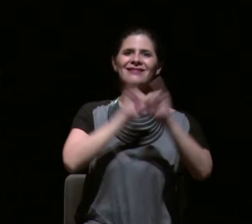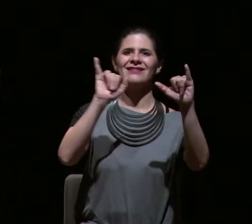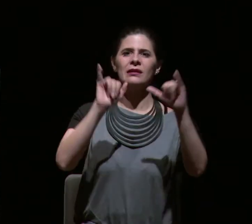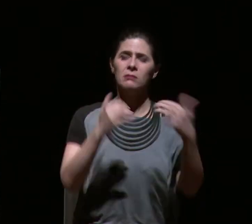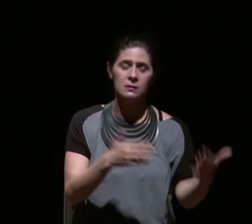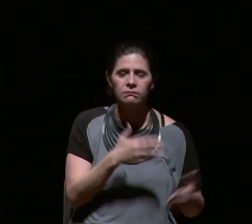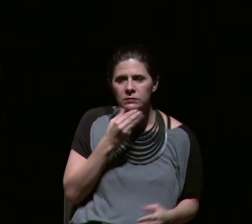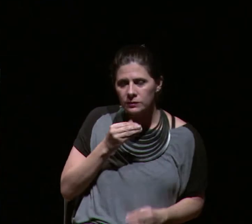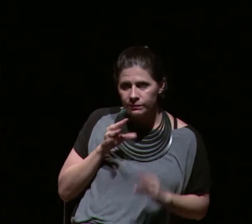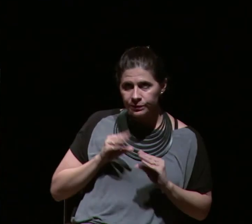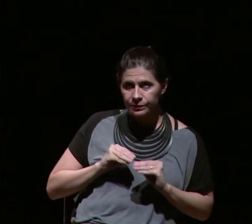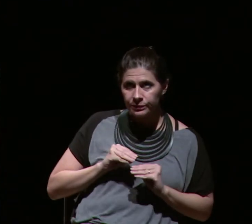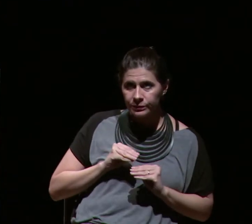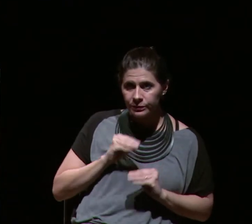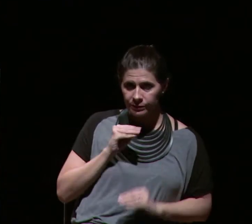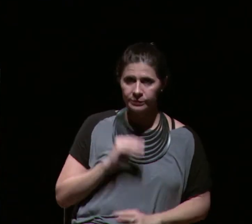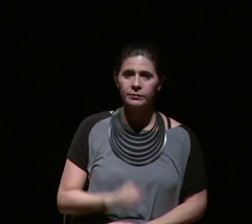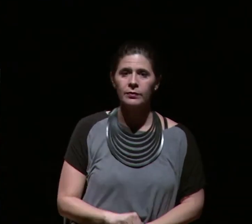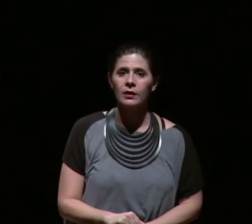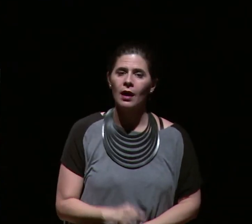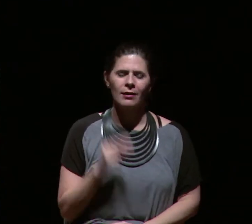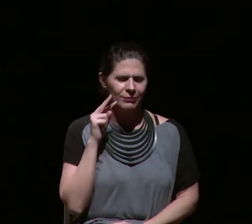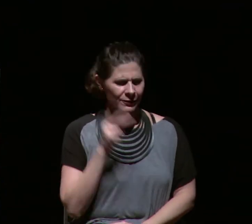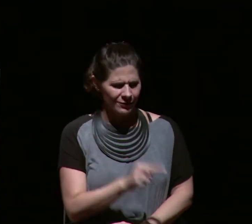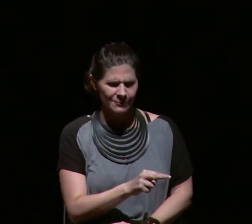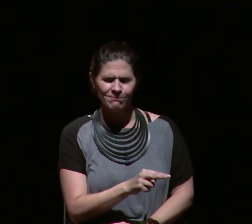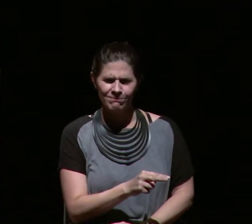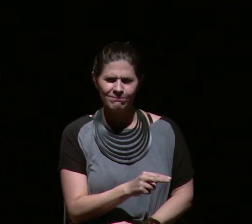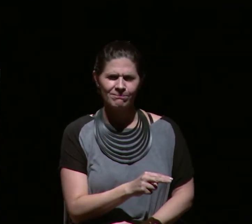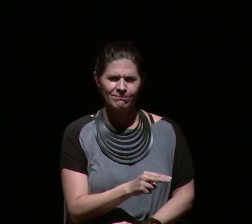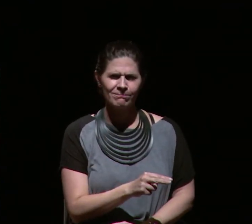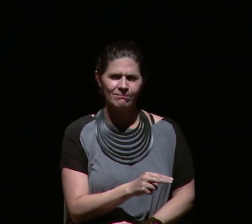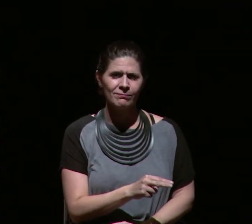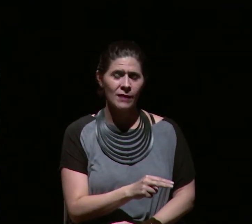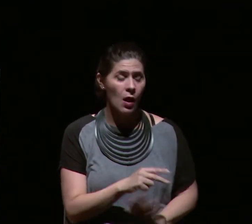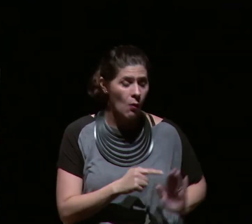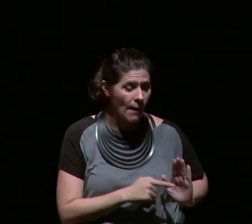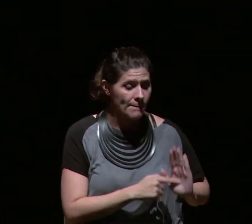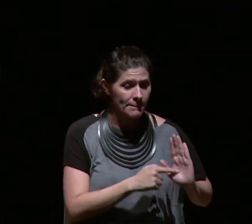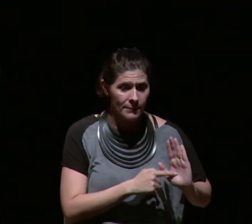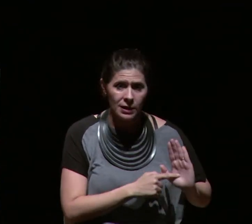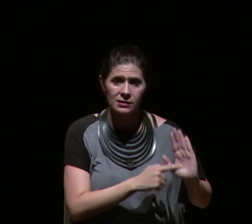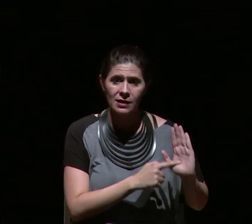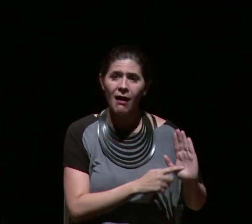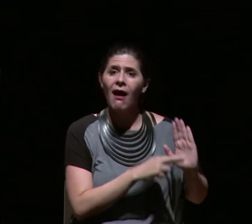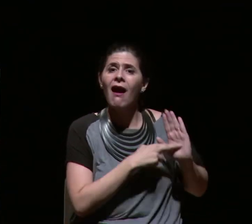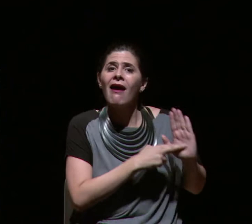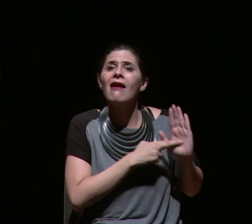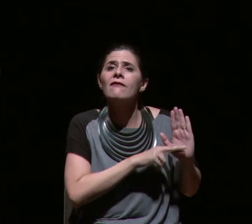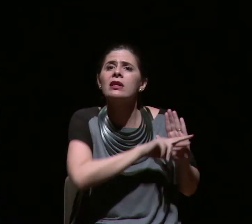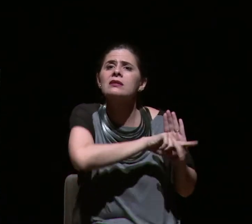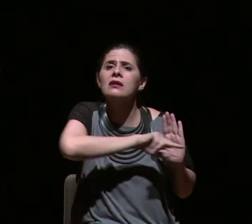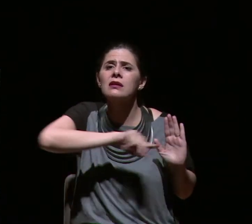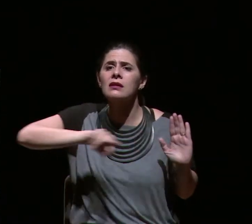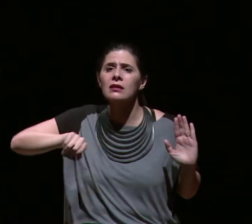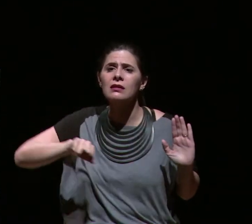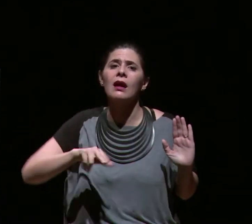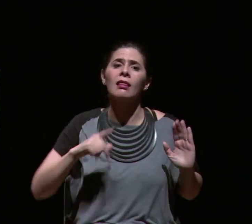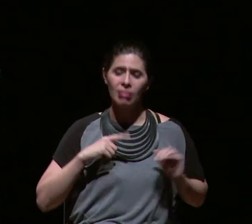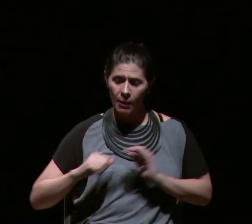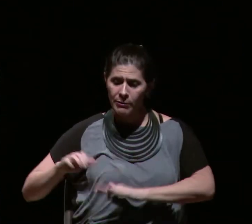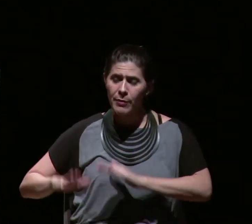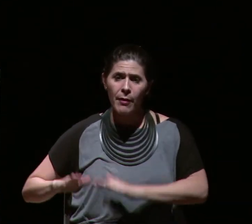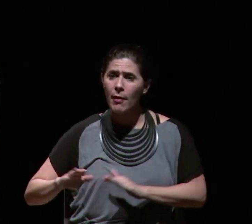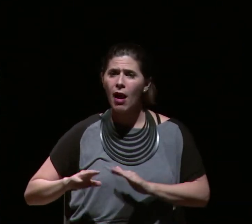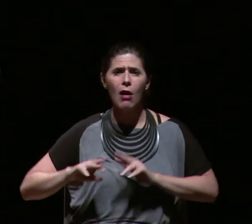delicada situação que envolvia meu aluno, apresentando a todos outras referências que pluralizavam o uso do instrumento de percussão. Meu intuito